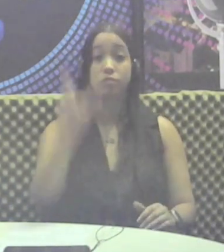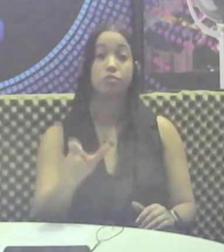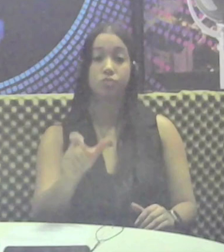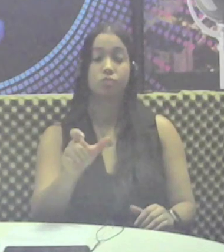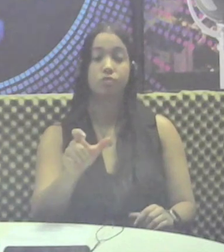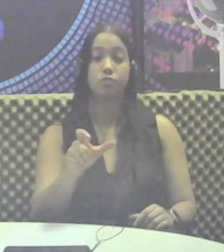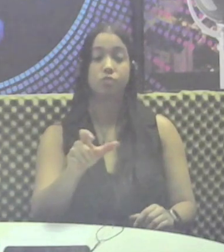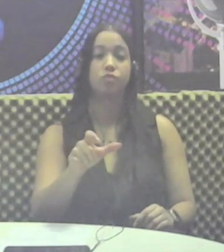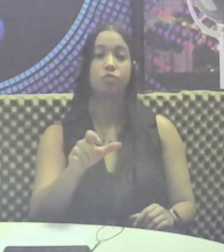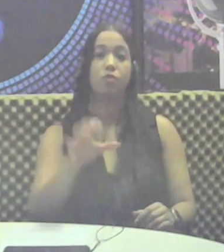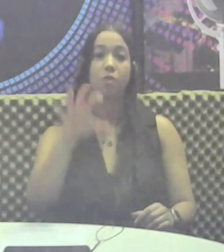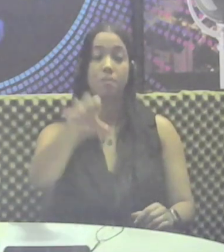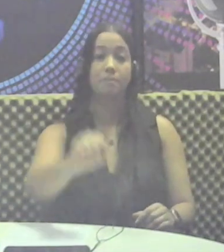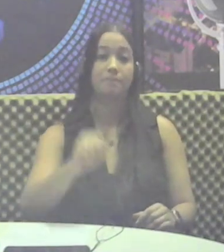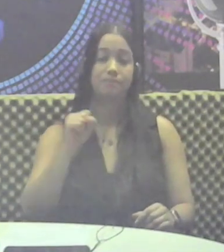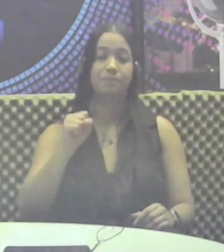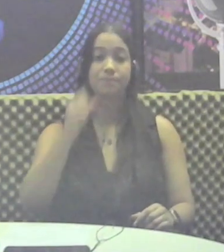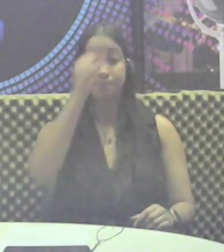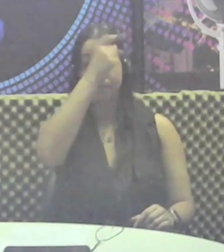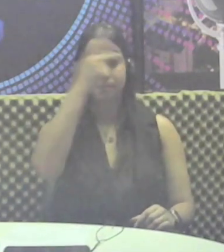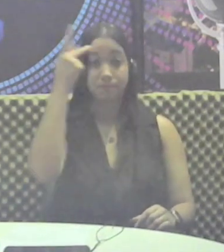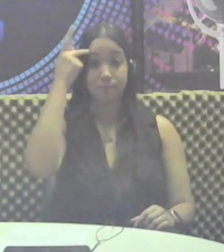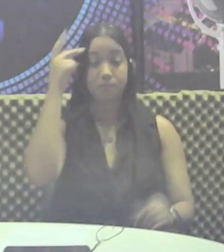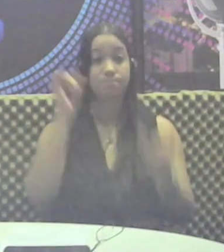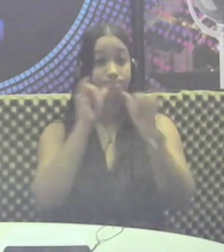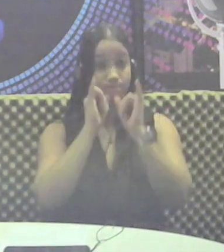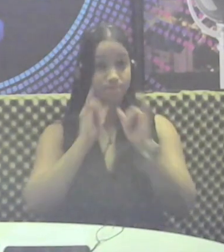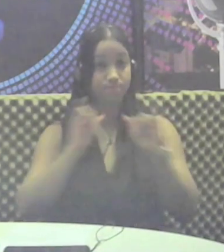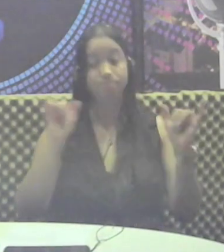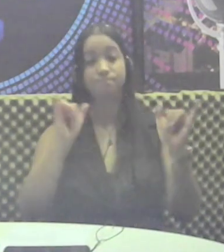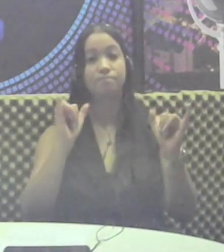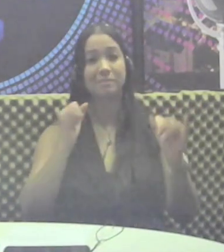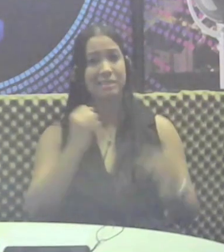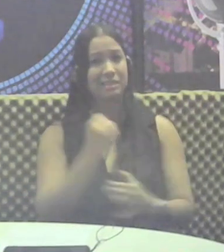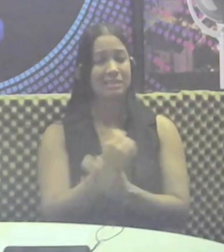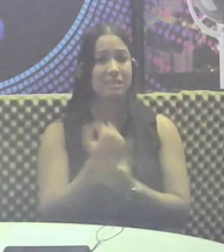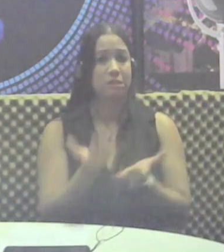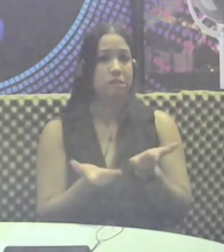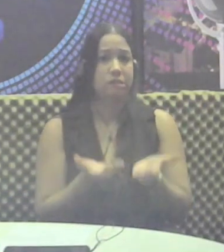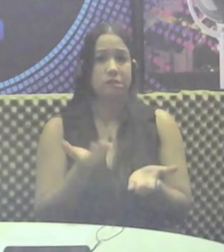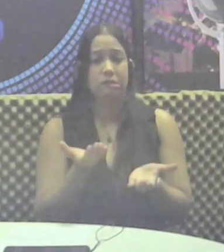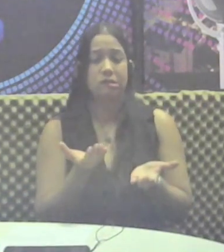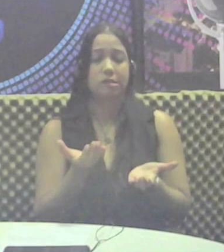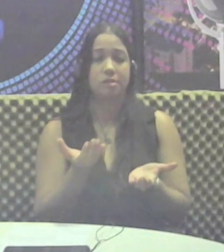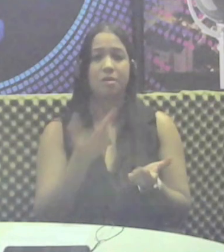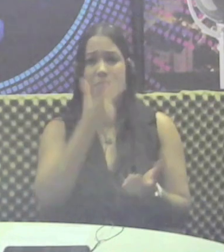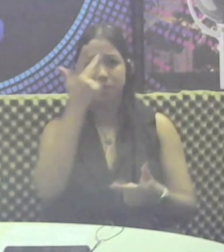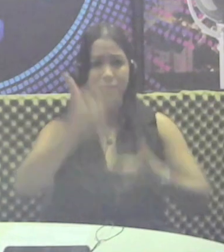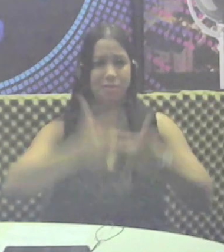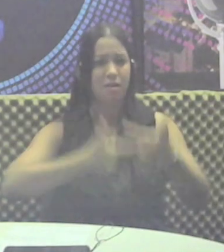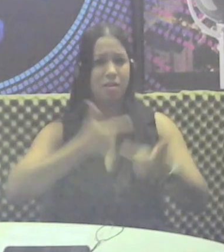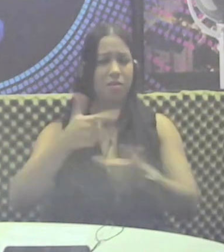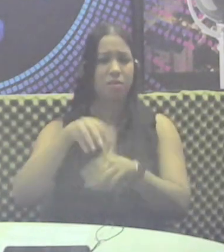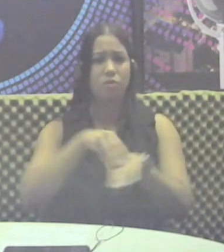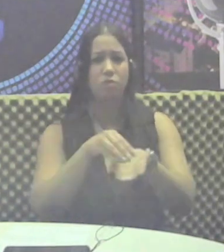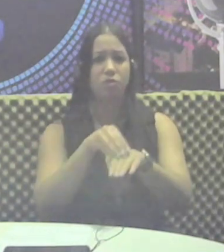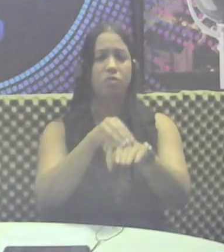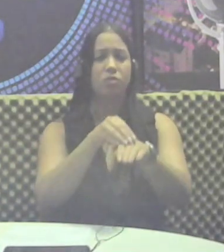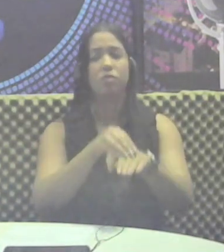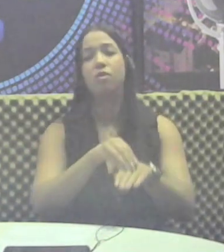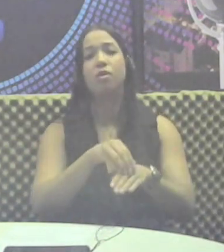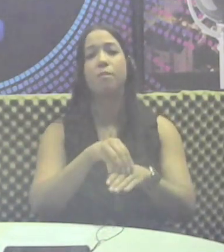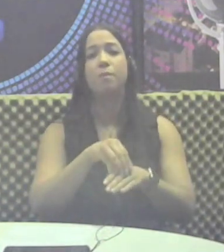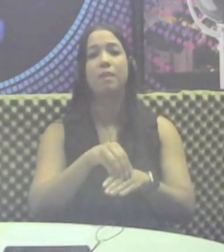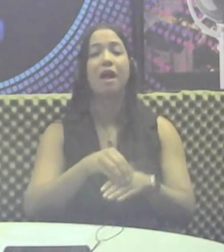devidas providências. A prefeitura ressalta que, além da insegurança gerada às equipes que estão nas ruas, atos como